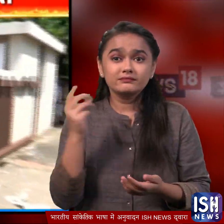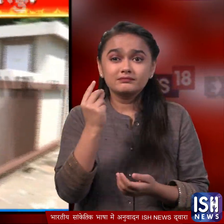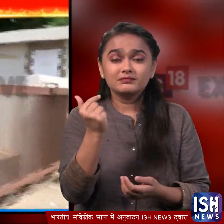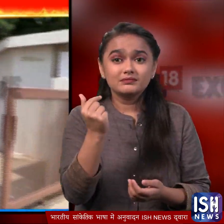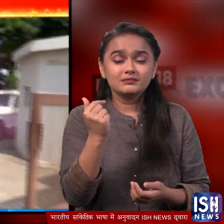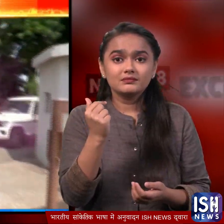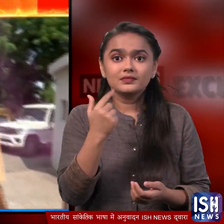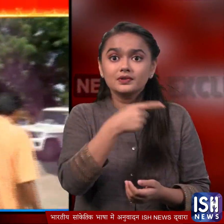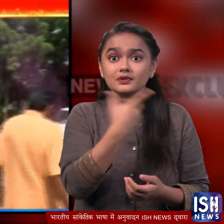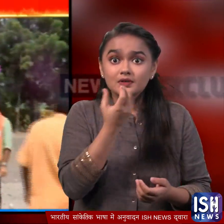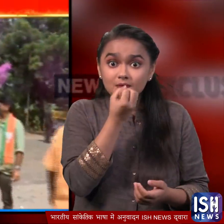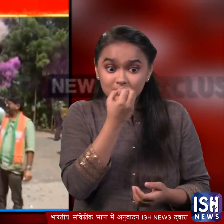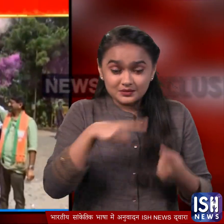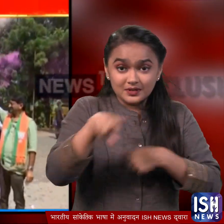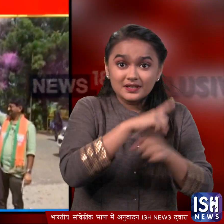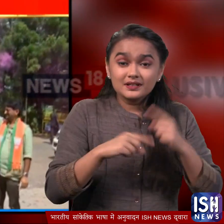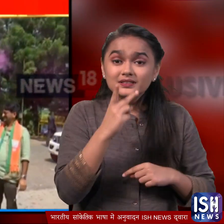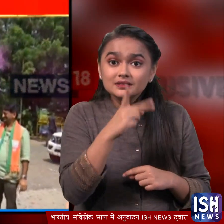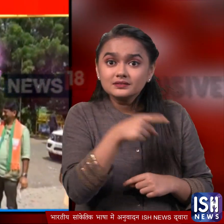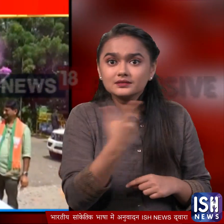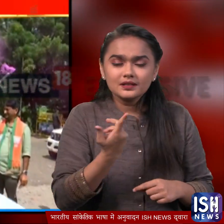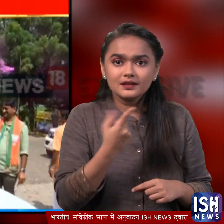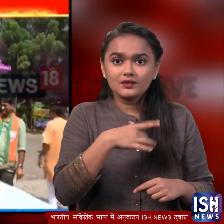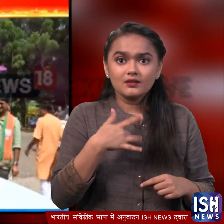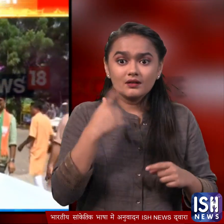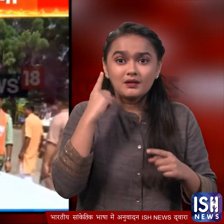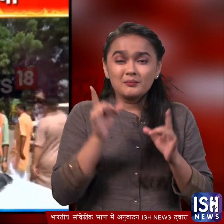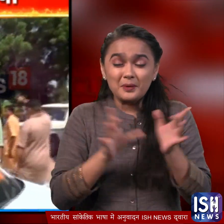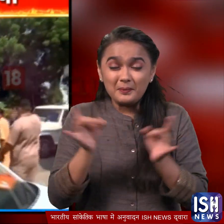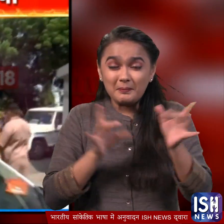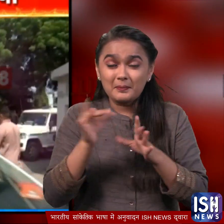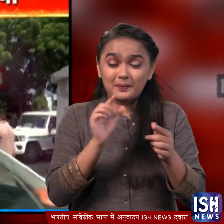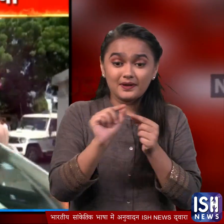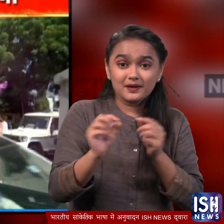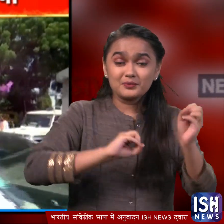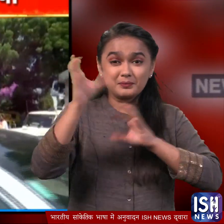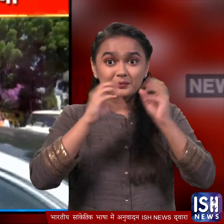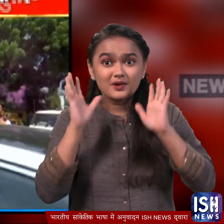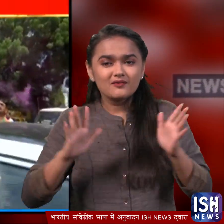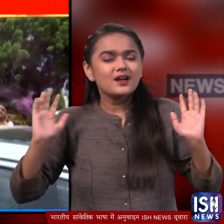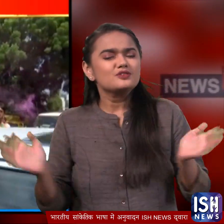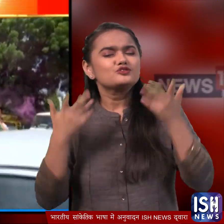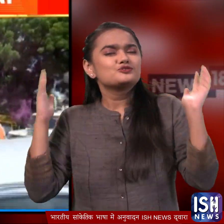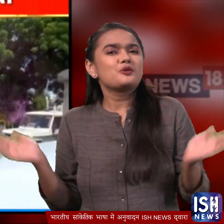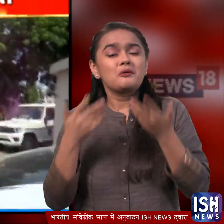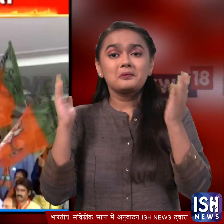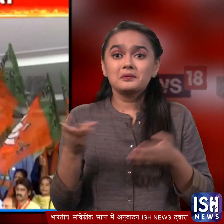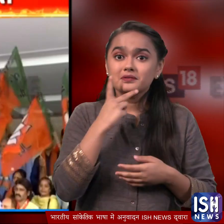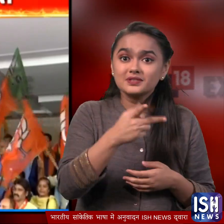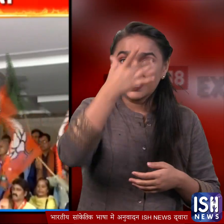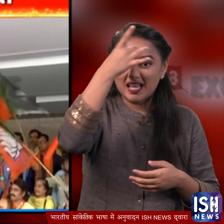आप बीजेपी दफ्तर पर खास तौर पे देखते हैं, कार्यकर्ताओं में यहाँ पे फटाके फोड़े जा रहे हैं और इस तरीके से खुशियां मनाई जा